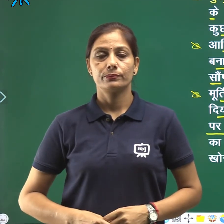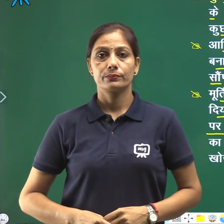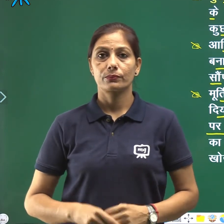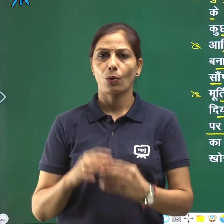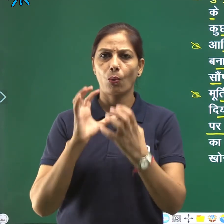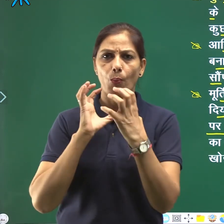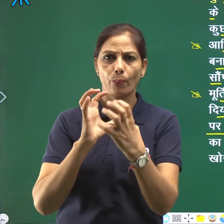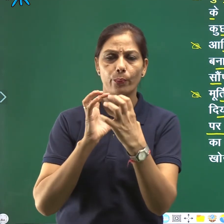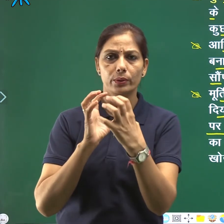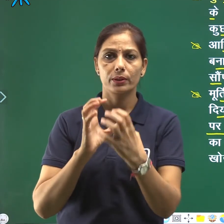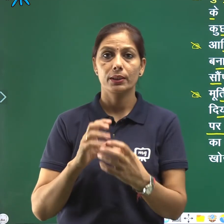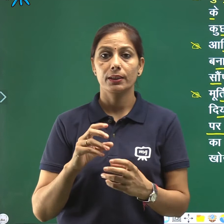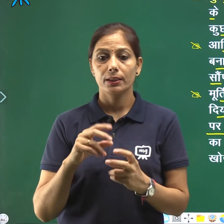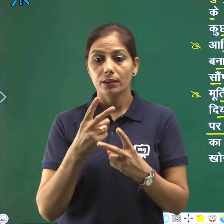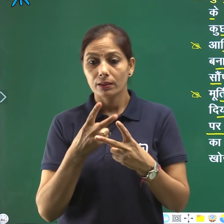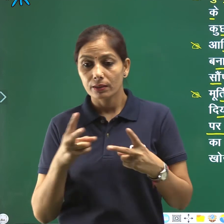पत्थर की किस्म का